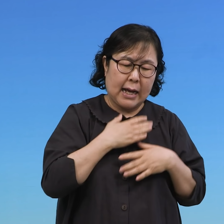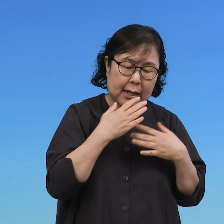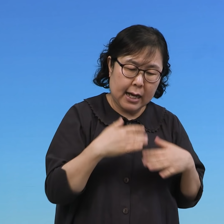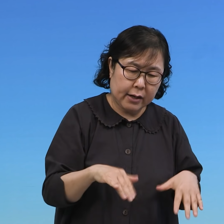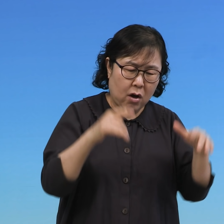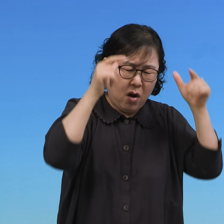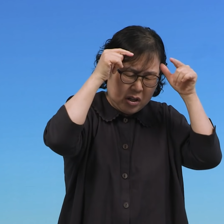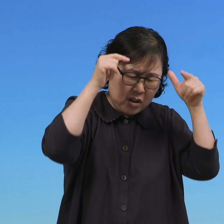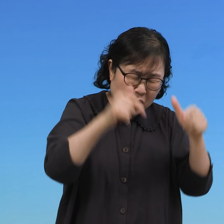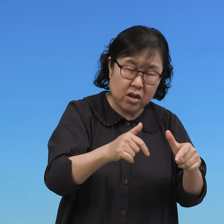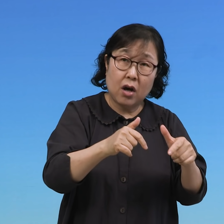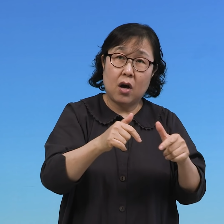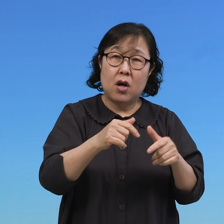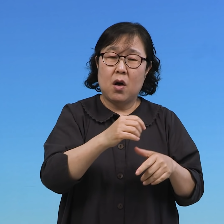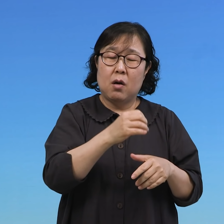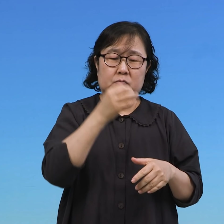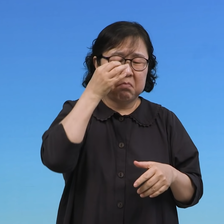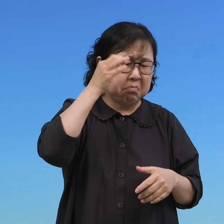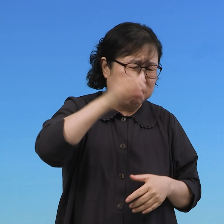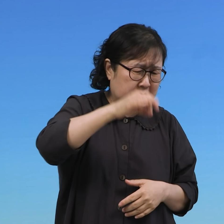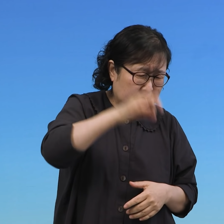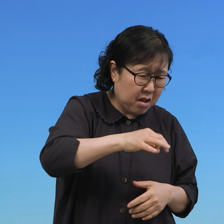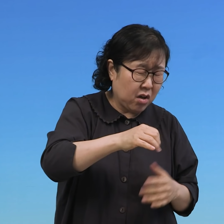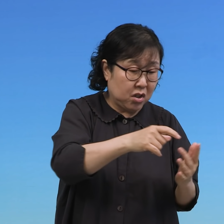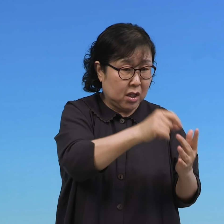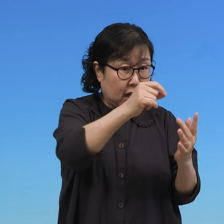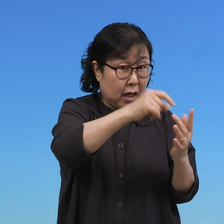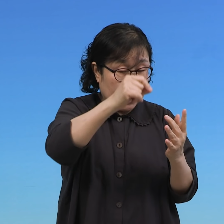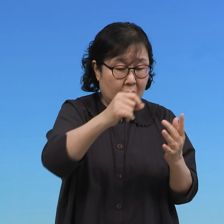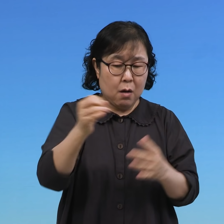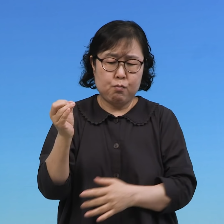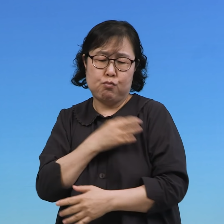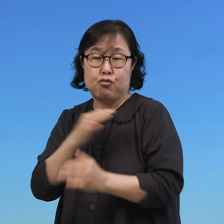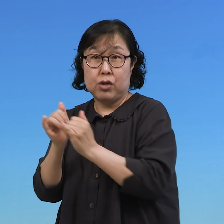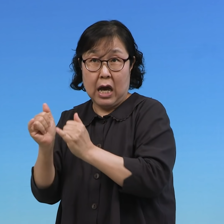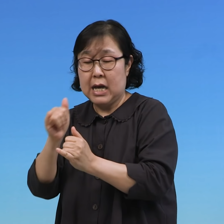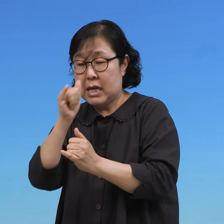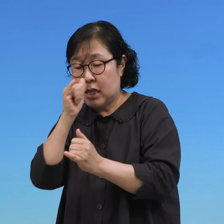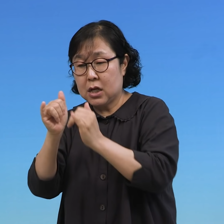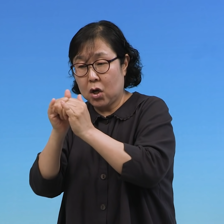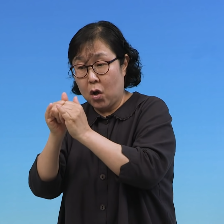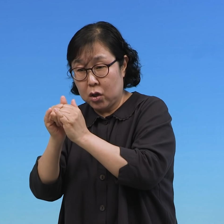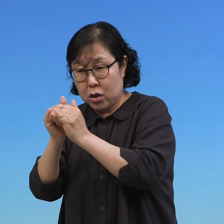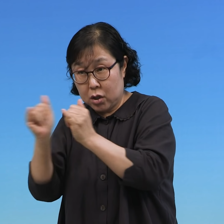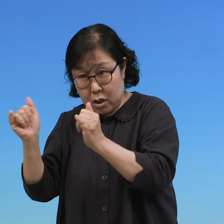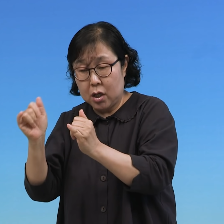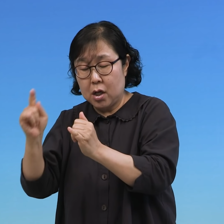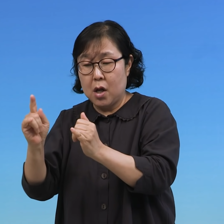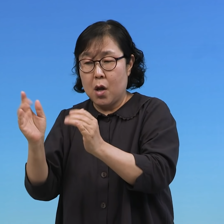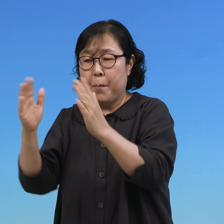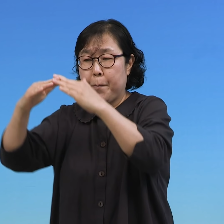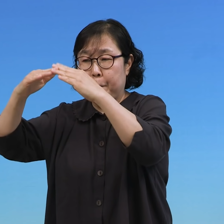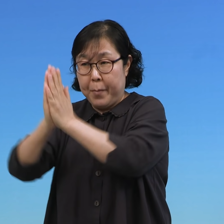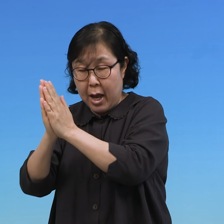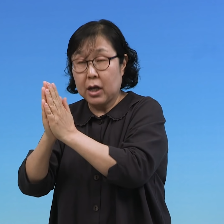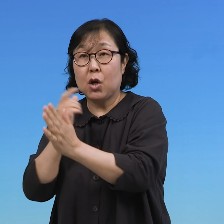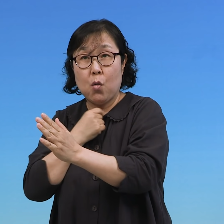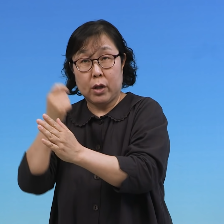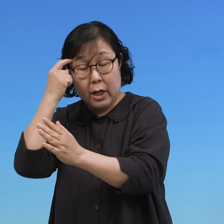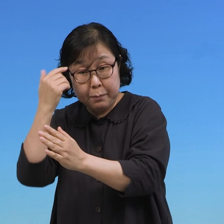천한 것들, 멸시받는 것들, 없는 것들을 택하사 있는 것들을 폐하려 한다. 왜 이런 말씀을 주시나